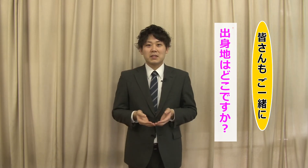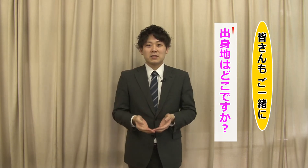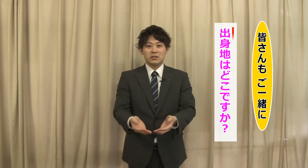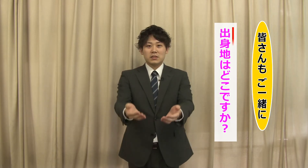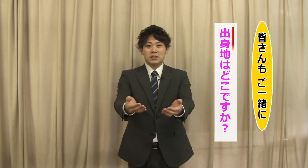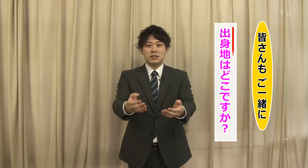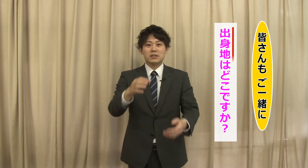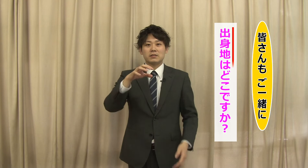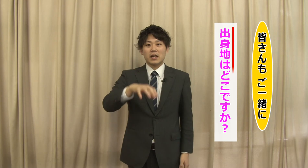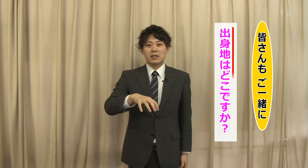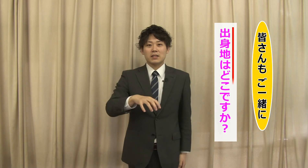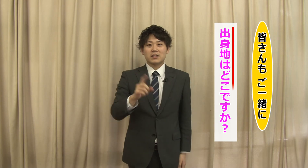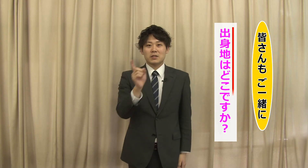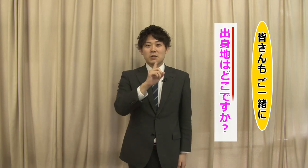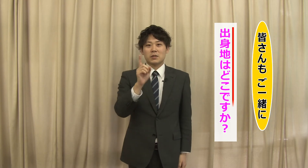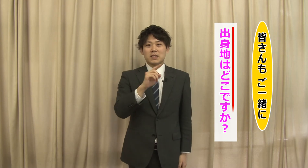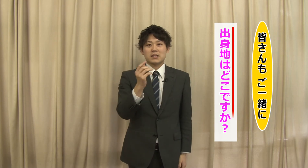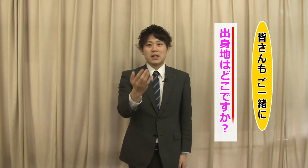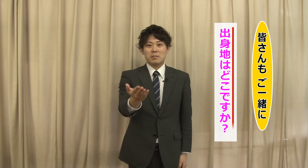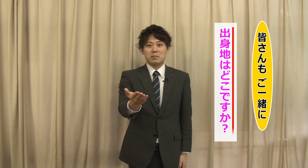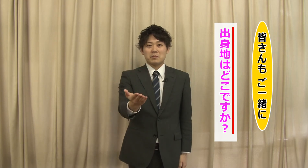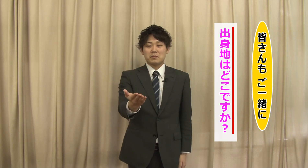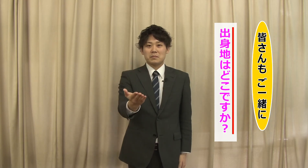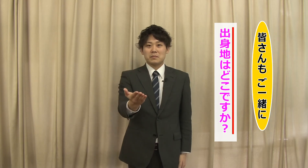出身地はどこですか。